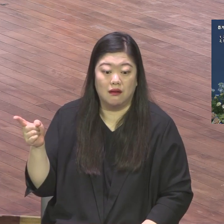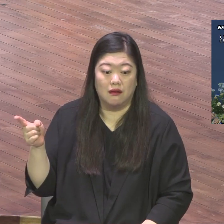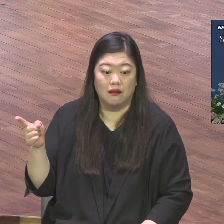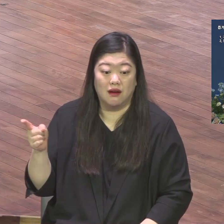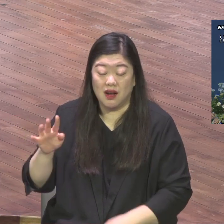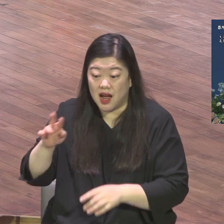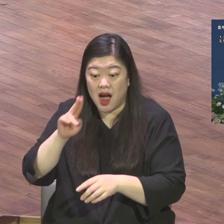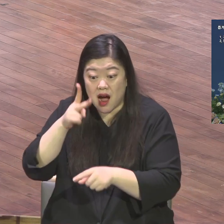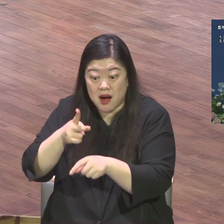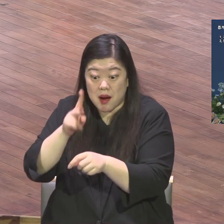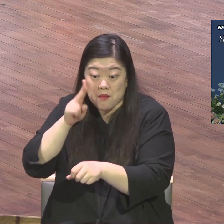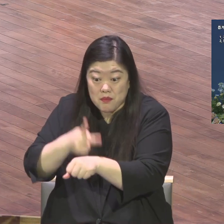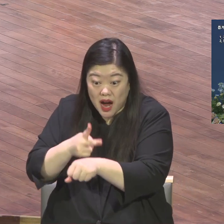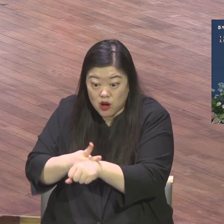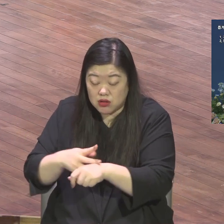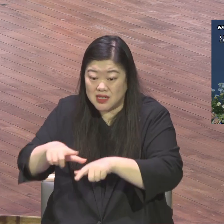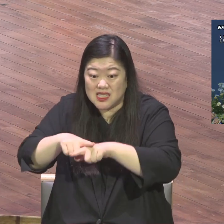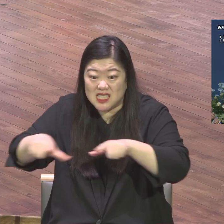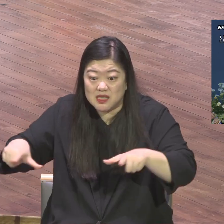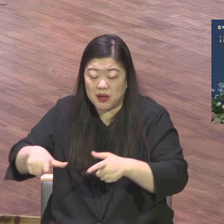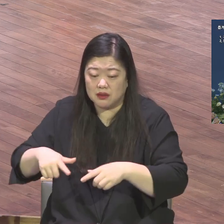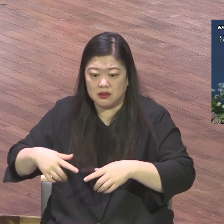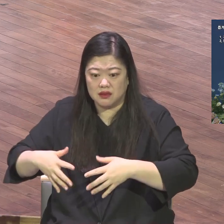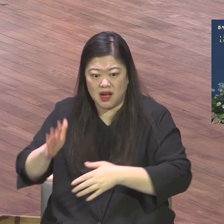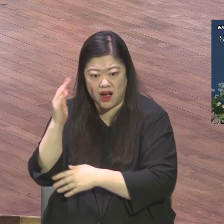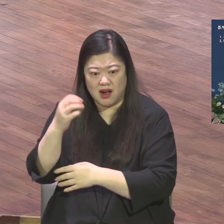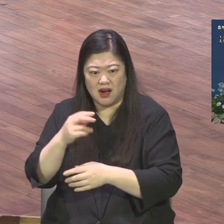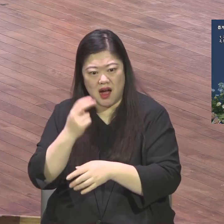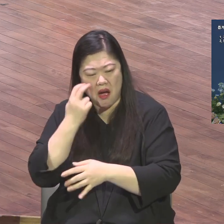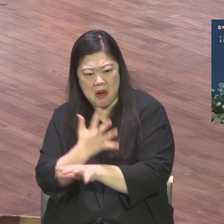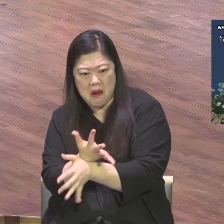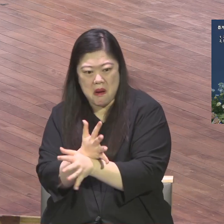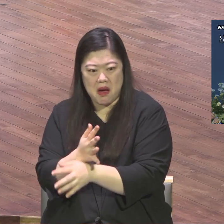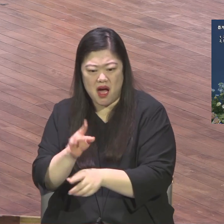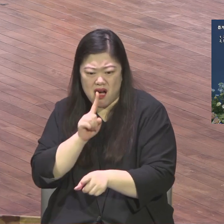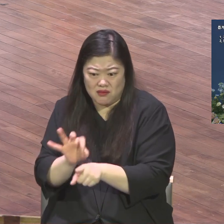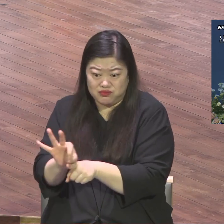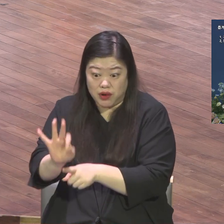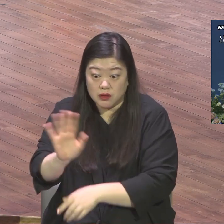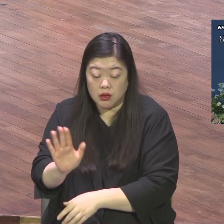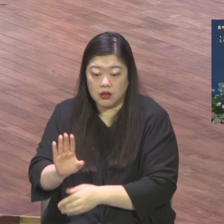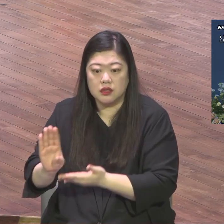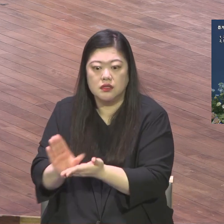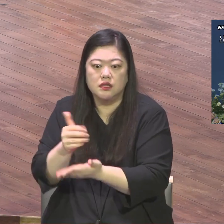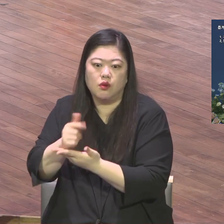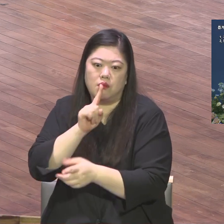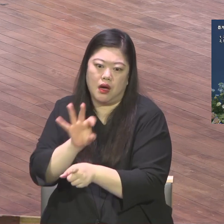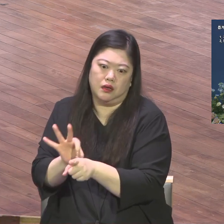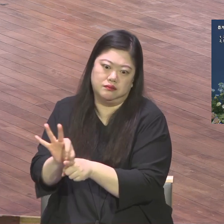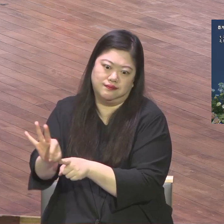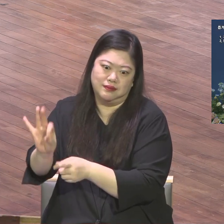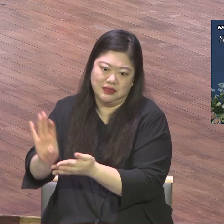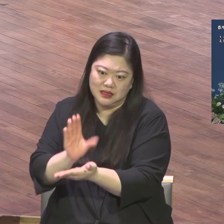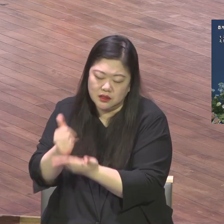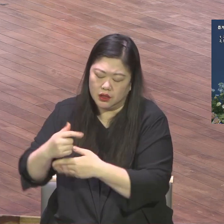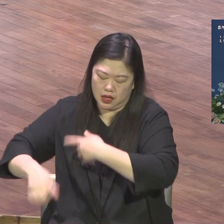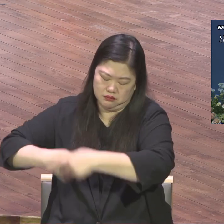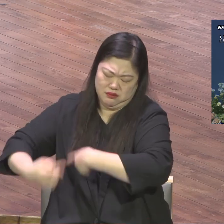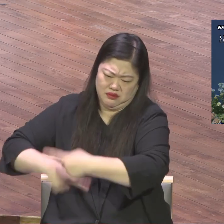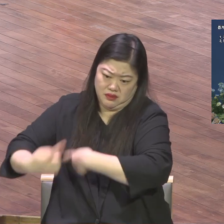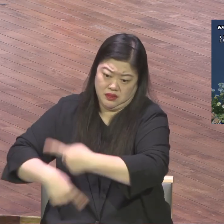체험을 말했기 때문에 말할 수밖에 없다니까요. 왜 말 못합니까? 왜 전도 못합니까? 왜 영적 포로